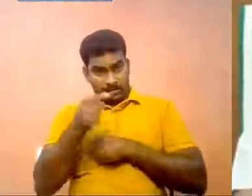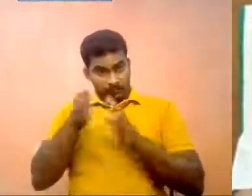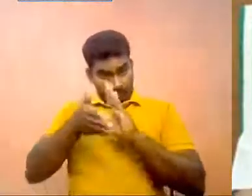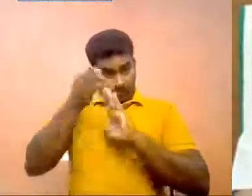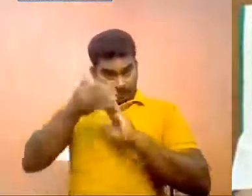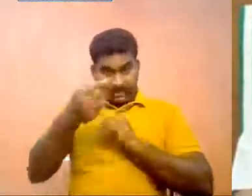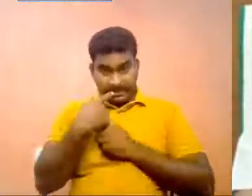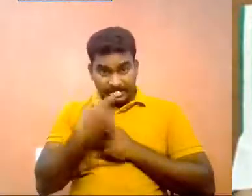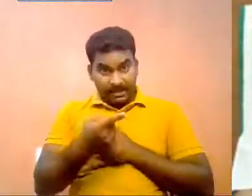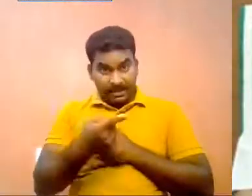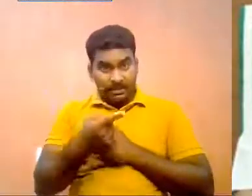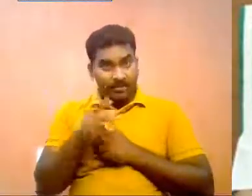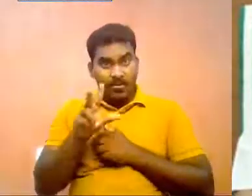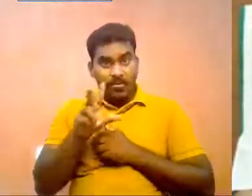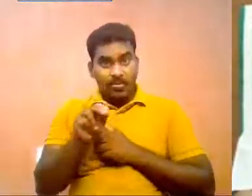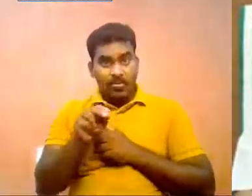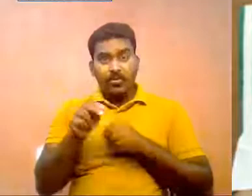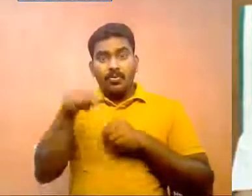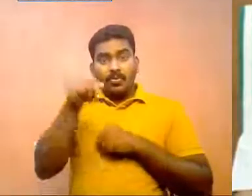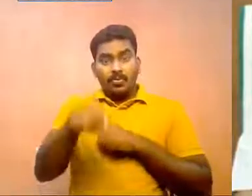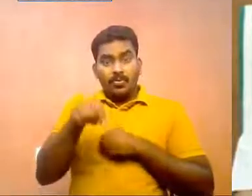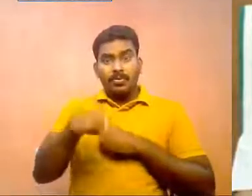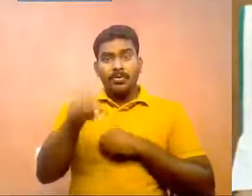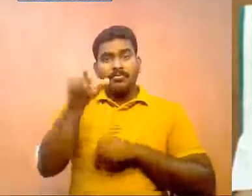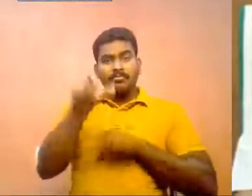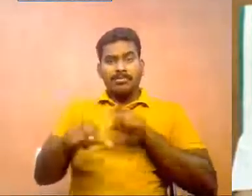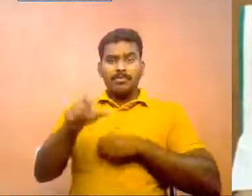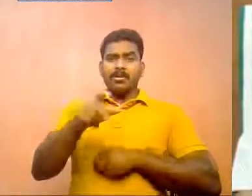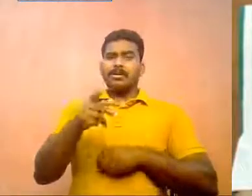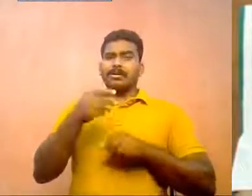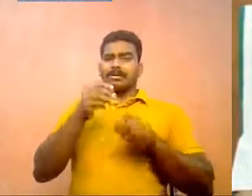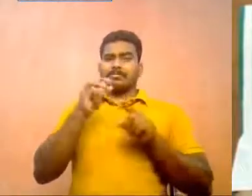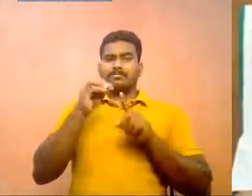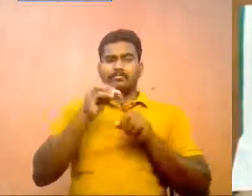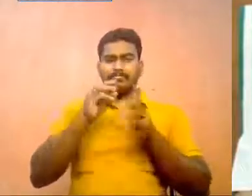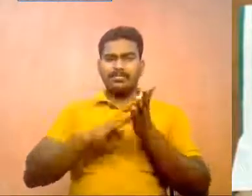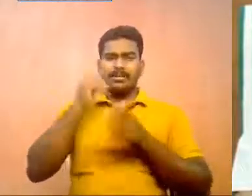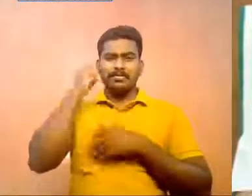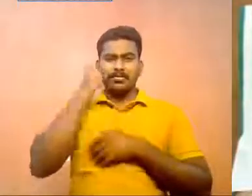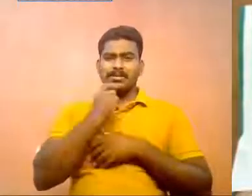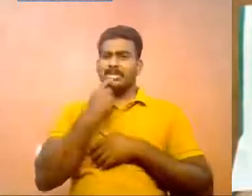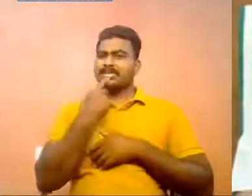അതത് സ്ഥലത്തുള്ളവർ അവിടെ തന്നെ കഴിയട്ടെ എന്നൊരു പൊതു സമീപനം പ്രധാനമന്ത്രി തന്നെ പ്രഖ്യാപിച്ചിട്ടുണ്ട്.